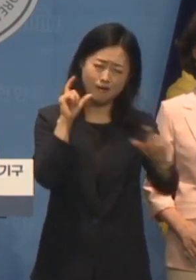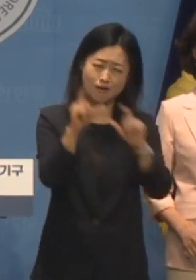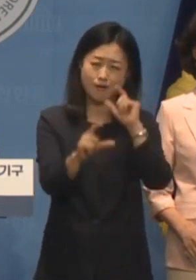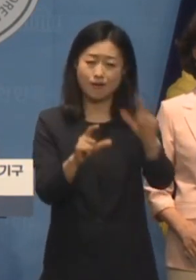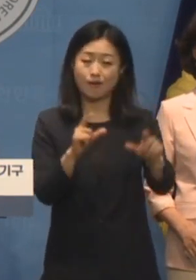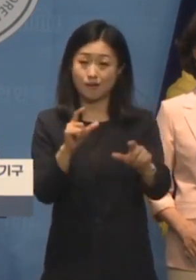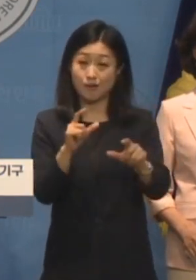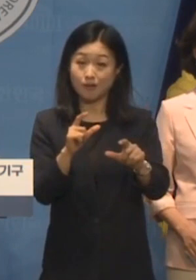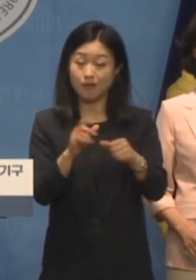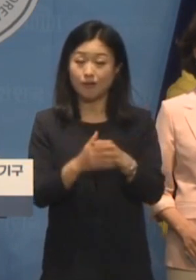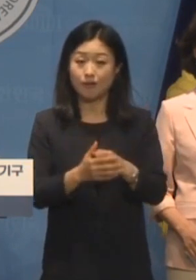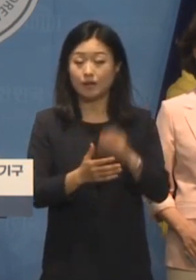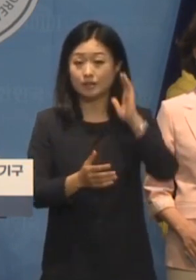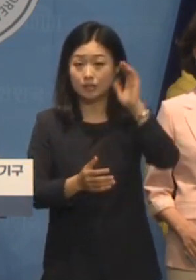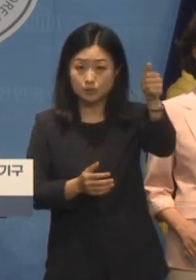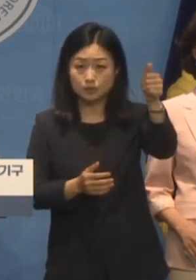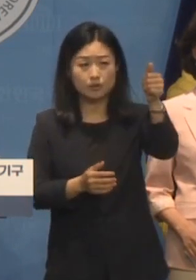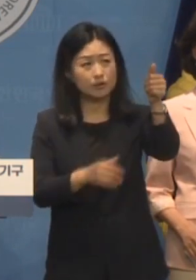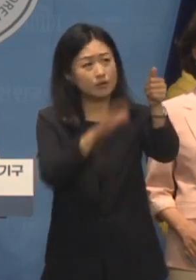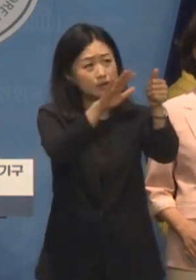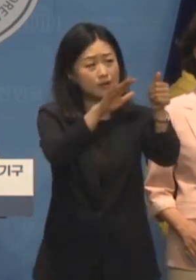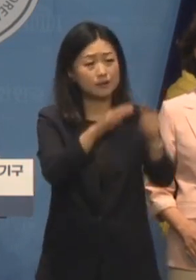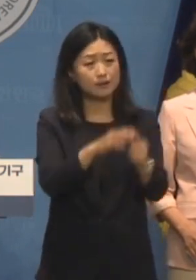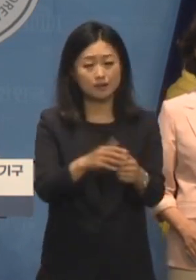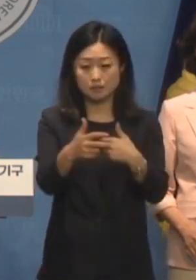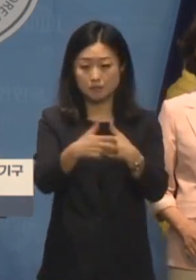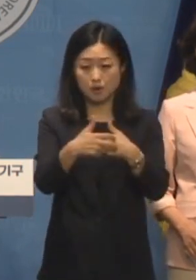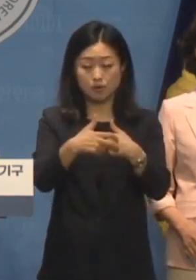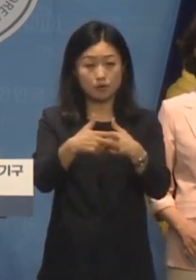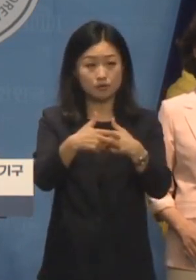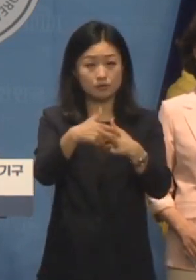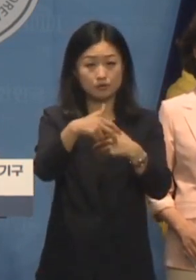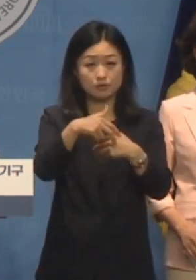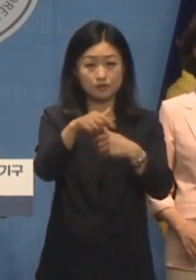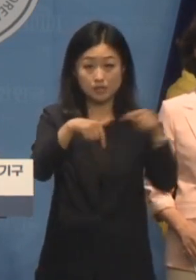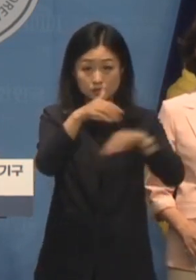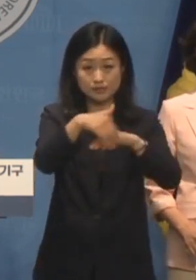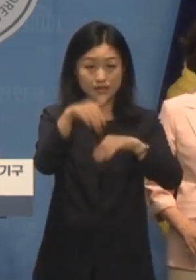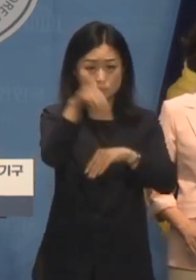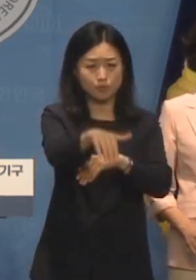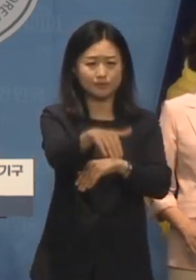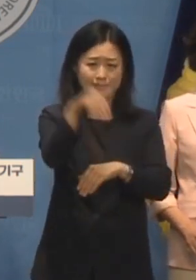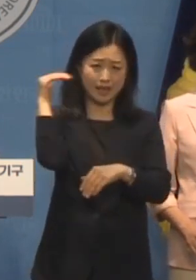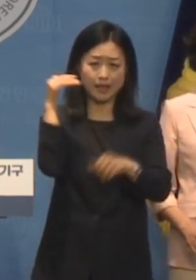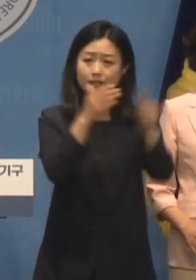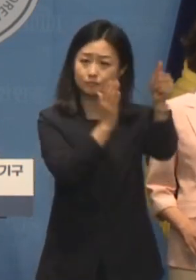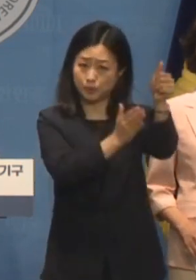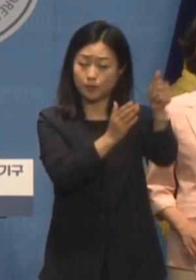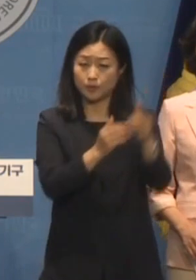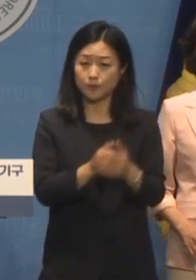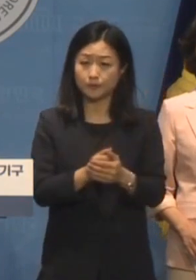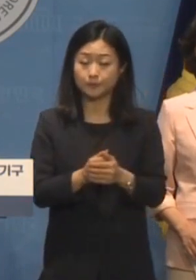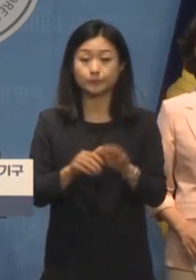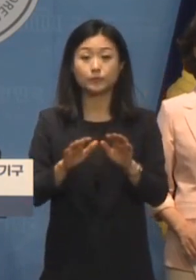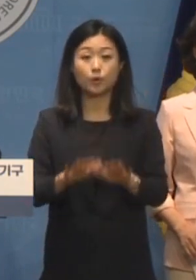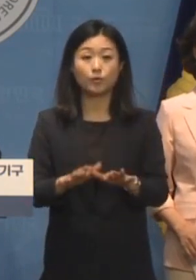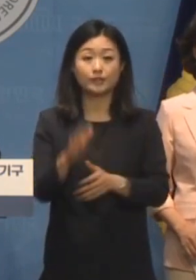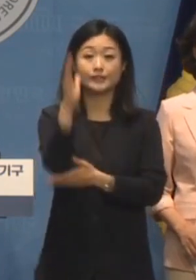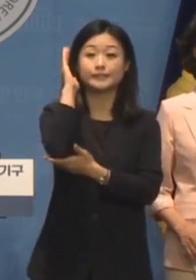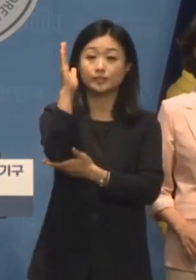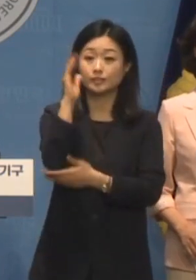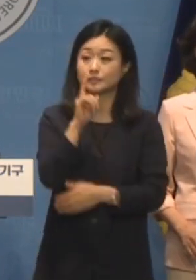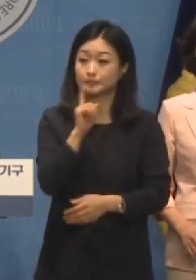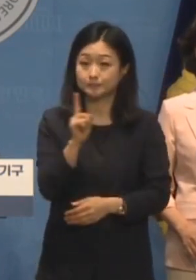대통령이 의료 정책에서 손을 떼라고 요구했습니다 오늘 저희 조역 신당의 기자회견은